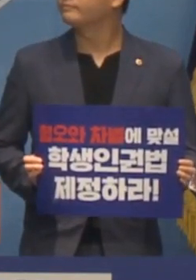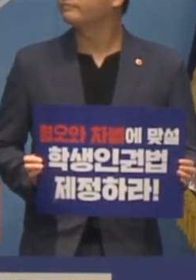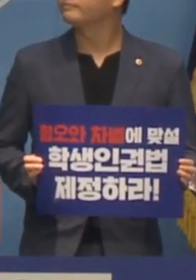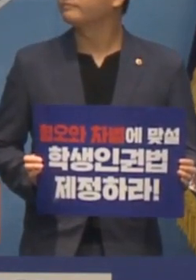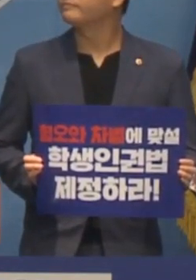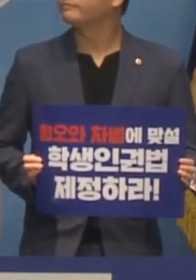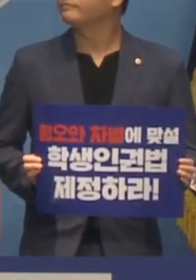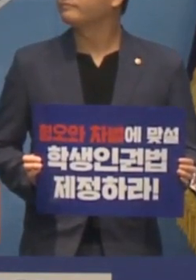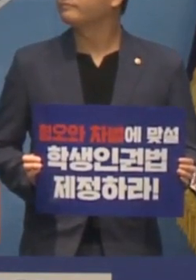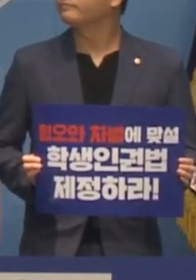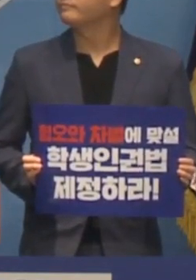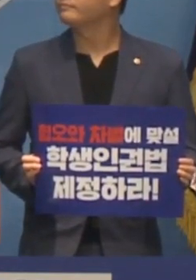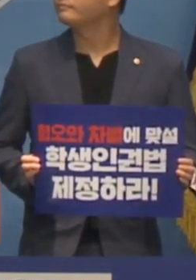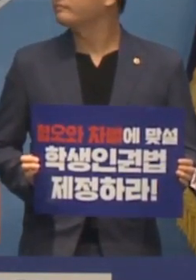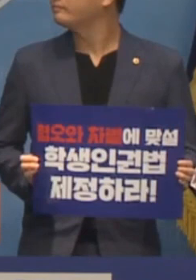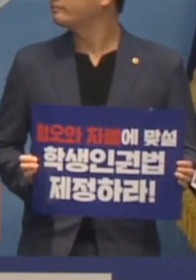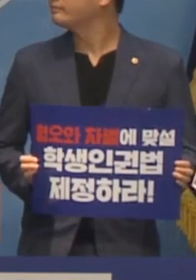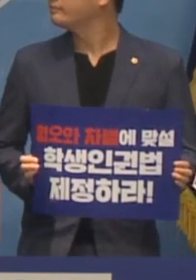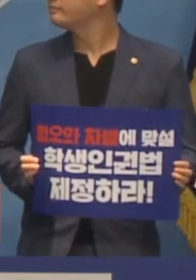김나다님 어디 있어요?